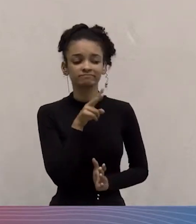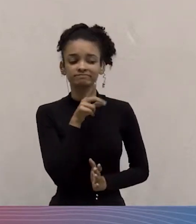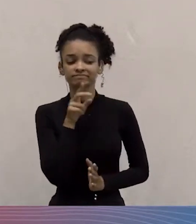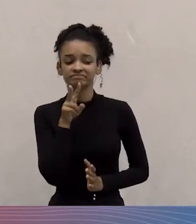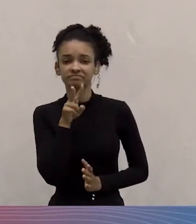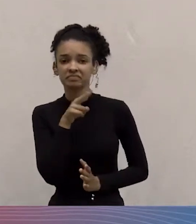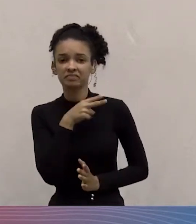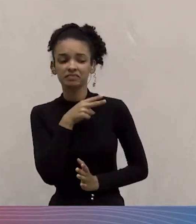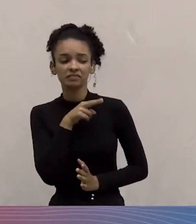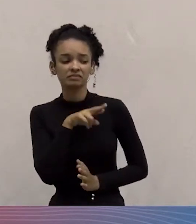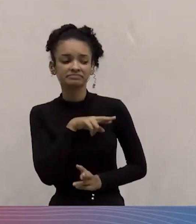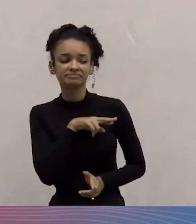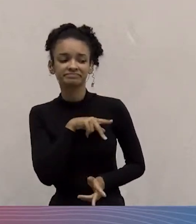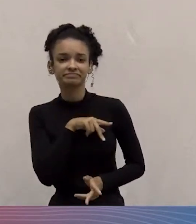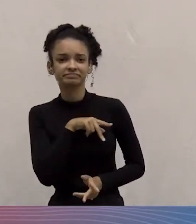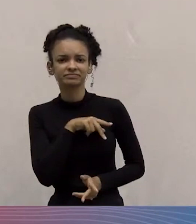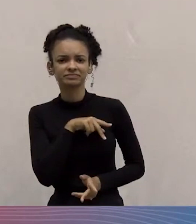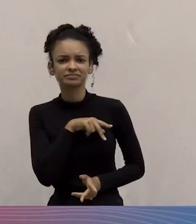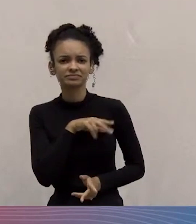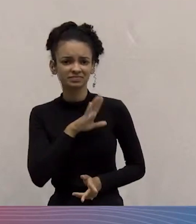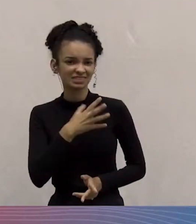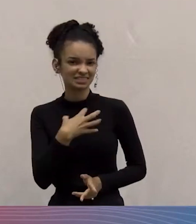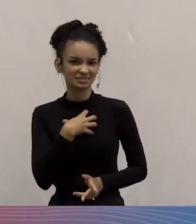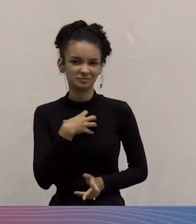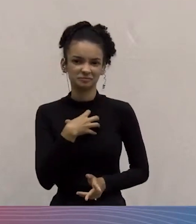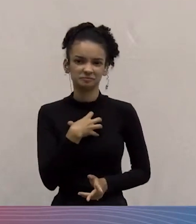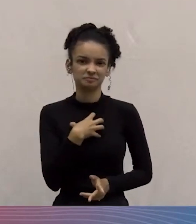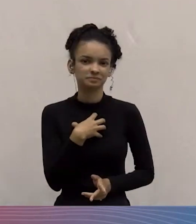torto. Pronto, já afetou você.